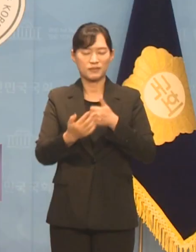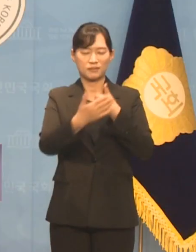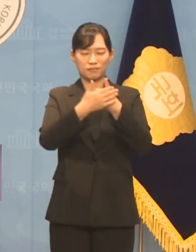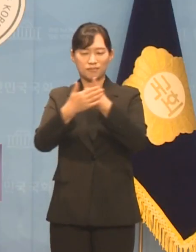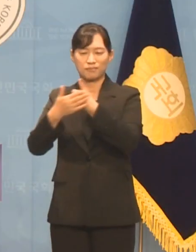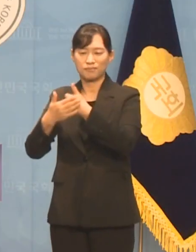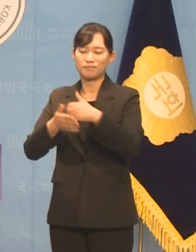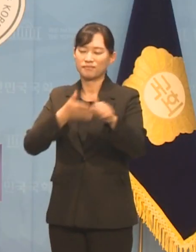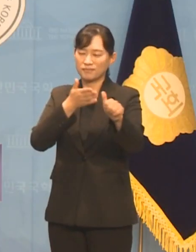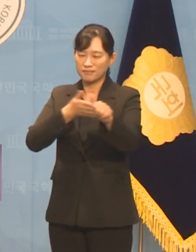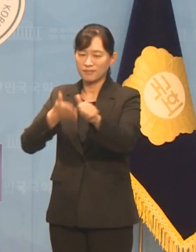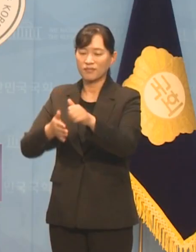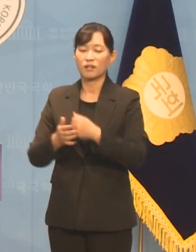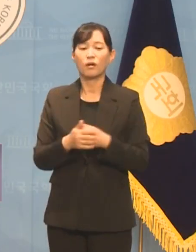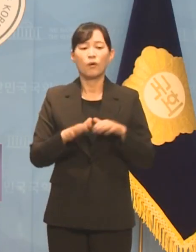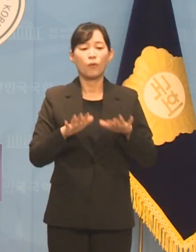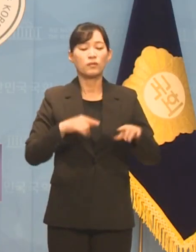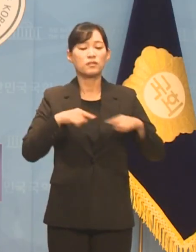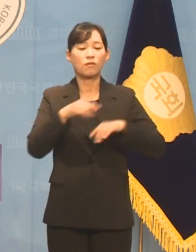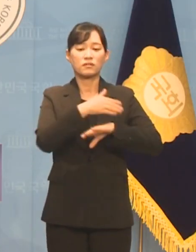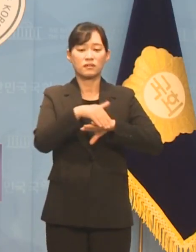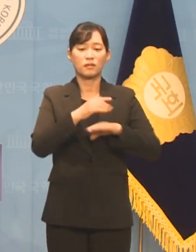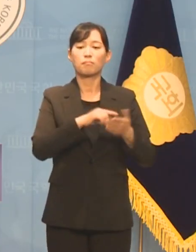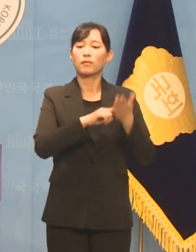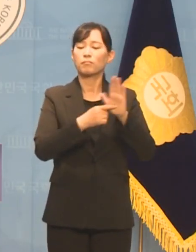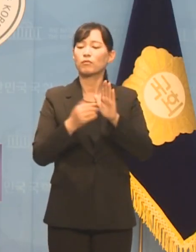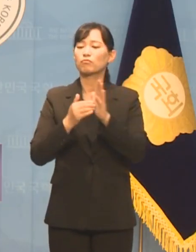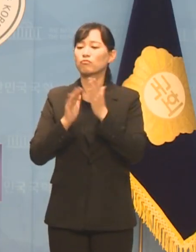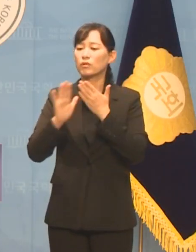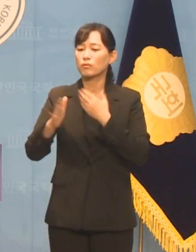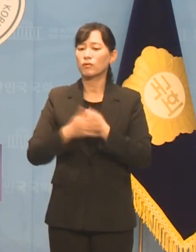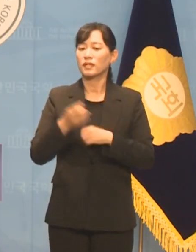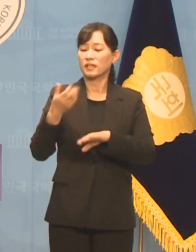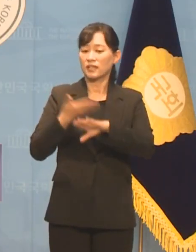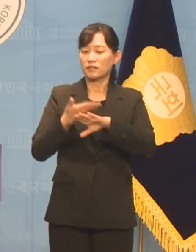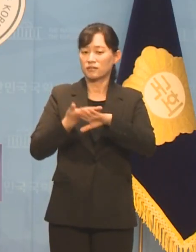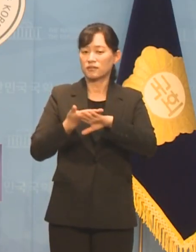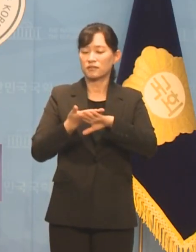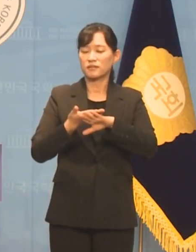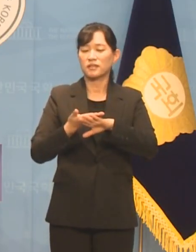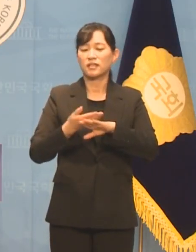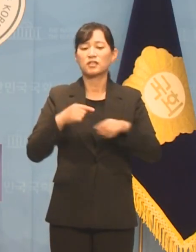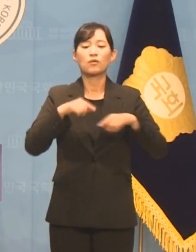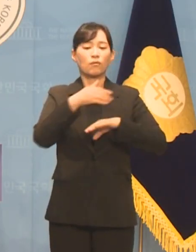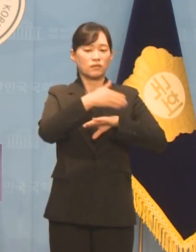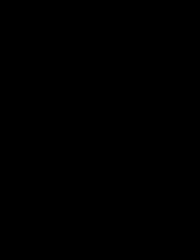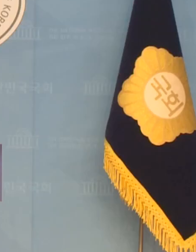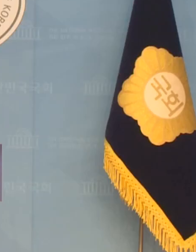있습니다. 오늘 정책 발표 이후에도 다른 분야의 정책도